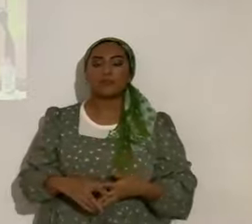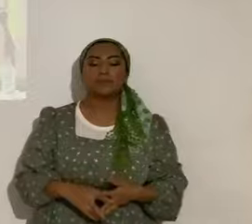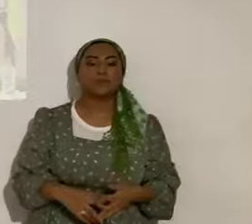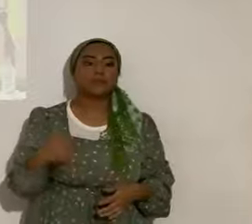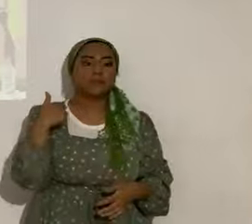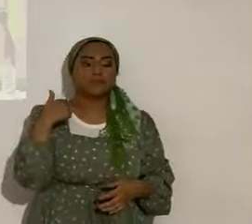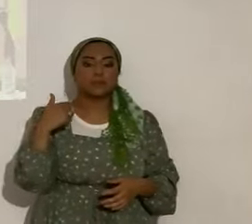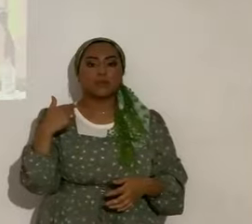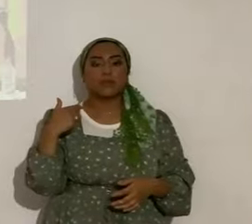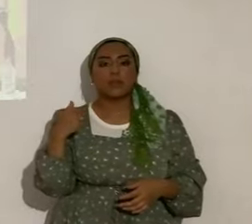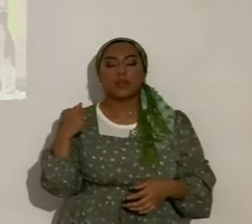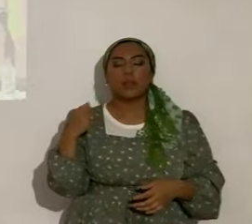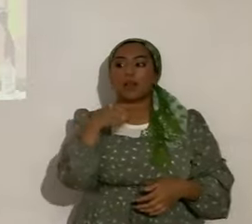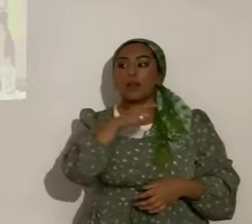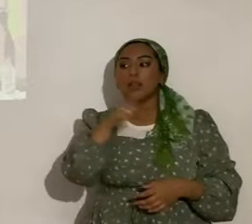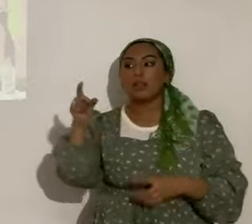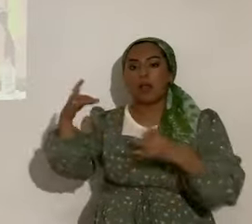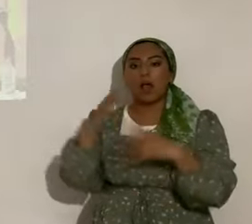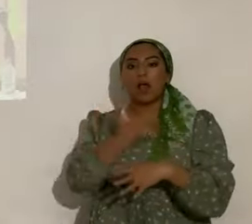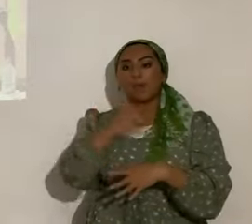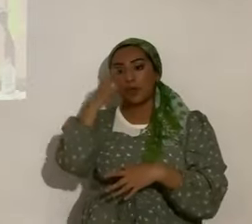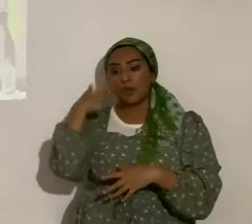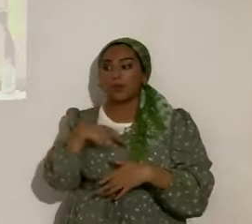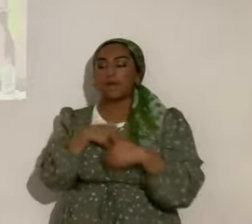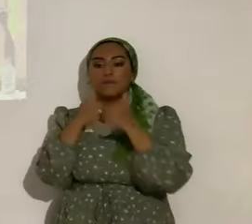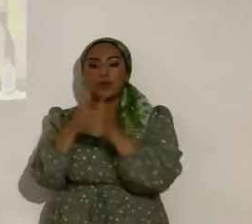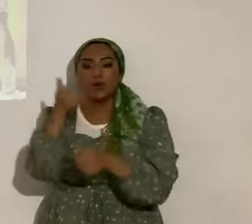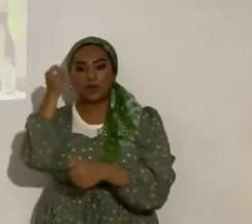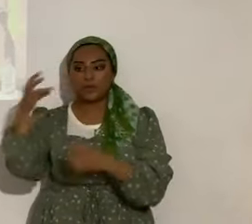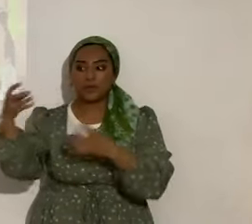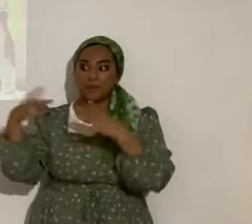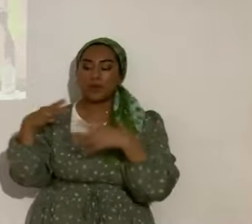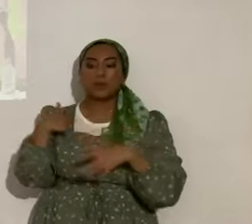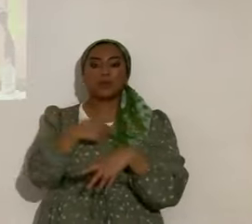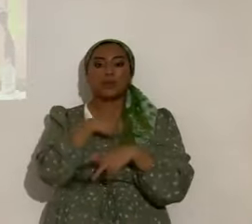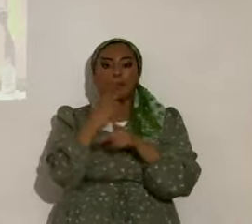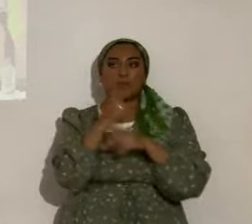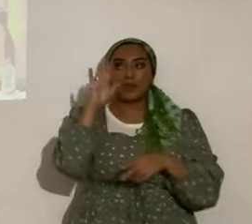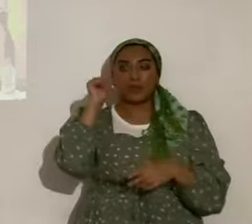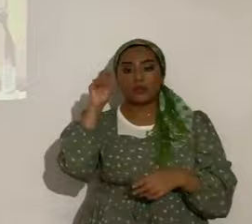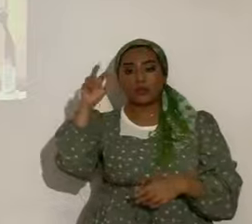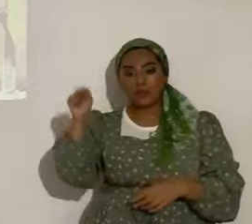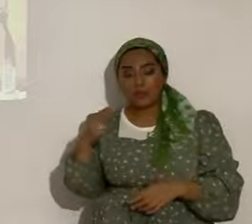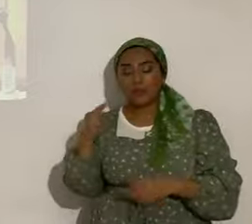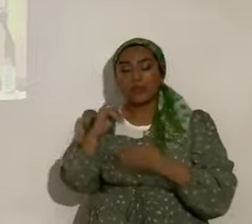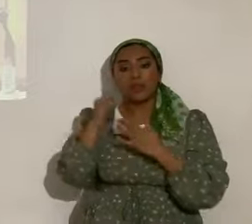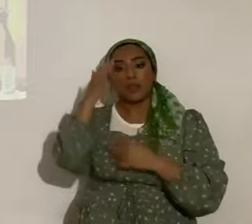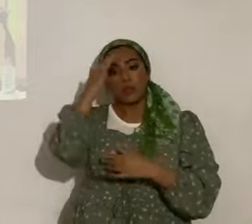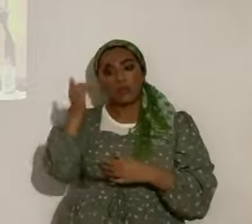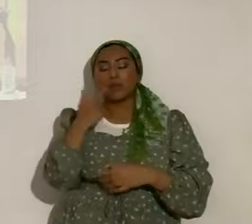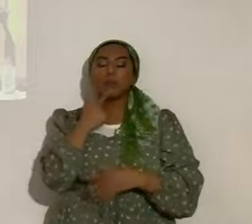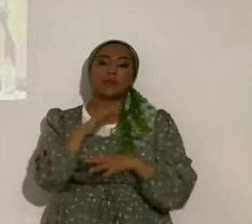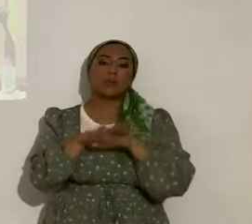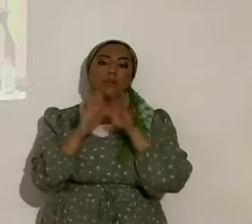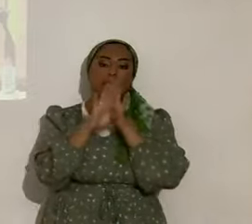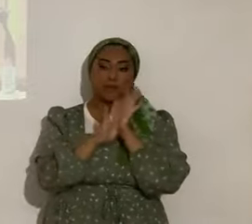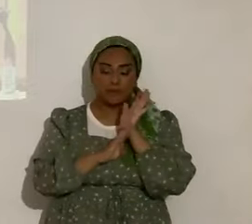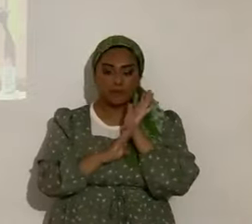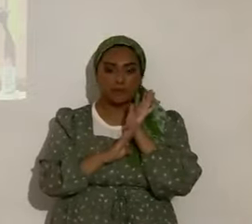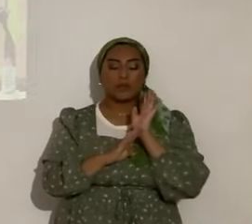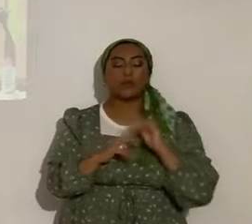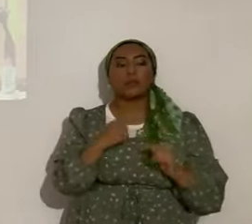Entonces nos odian por seguir a Yahshua, nos odian por guardar su Torah. Por eso dice la Biblia,